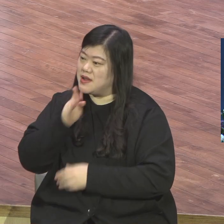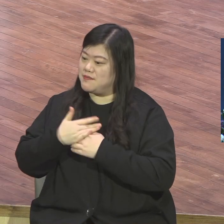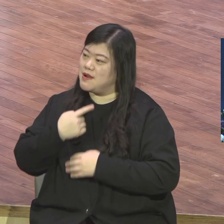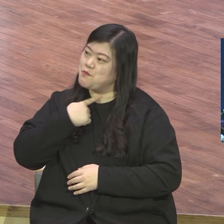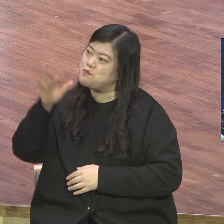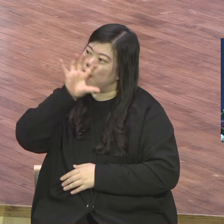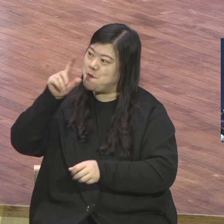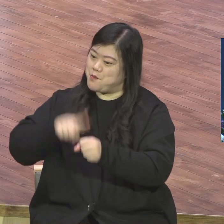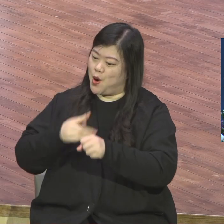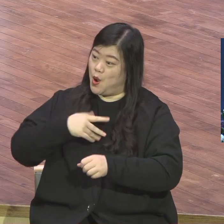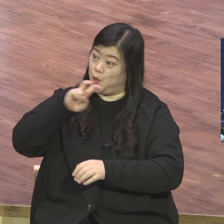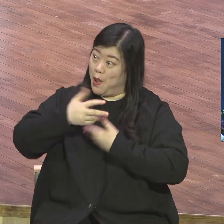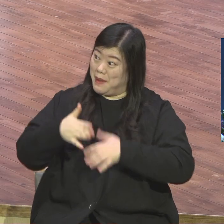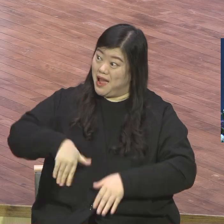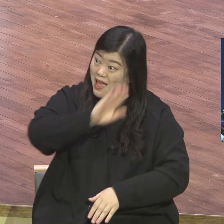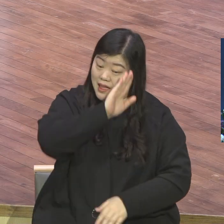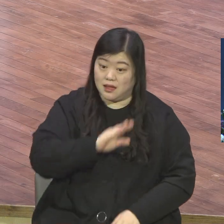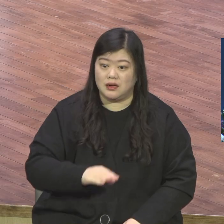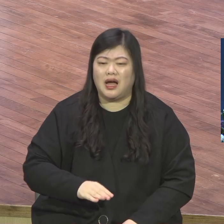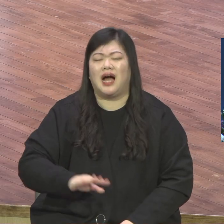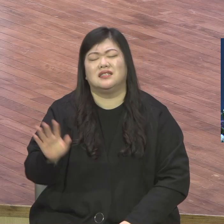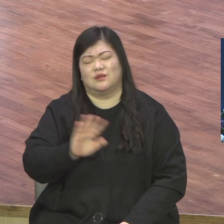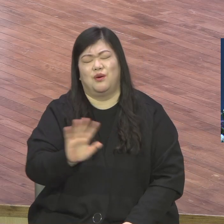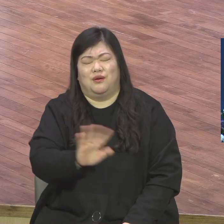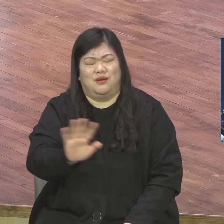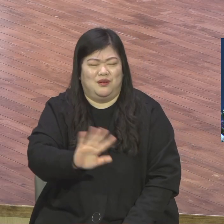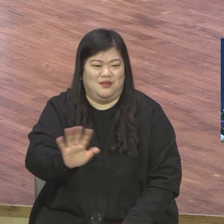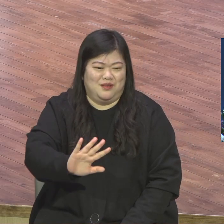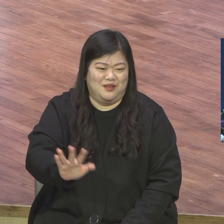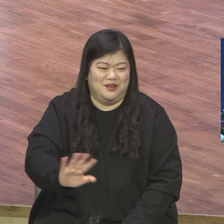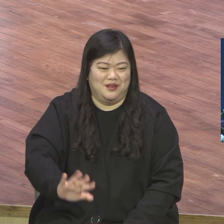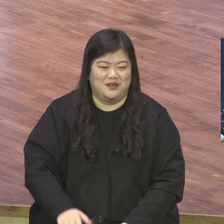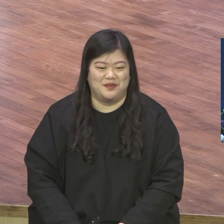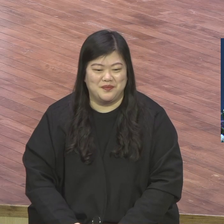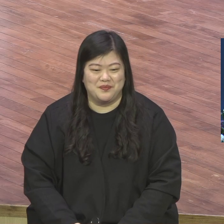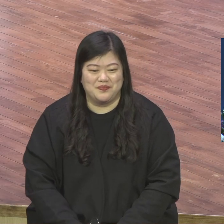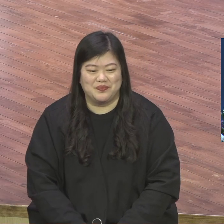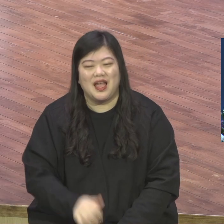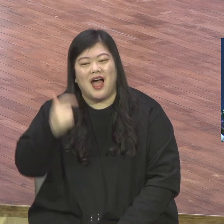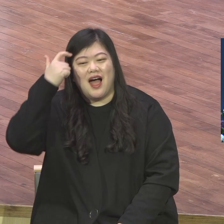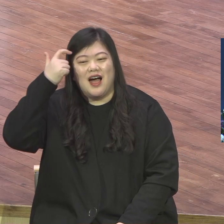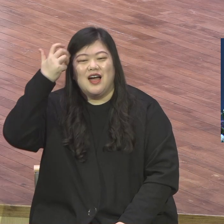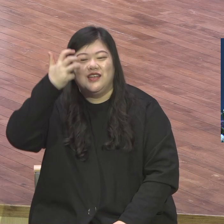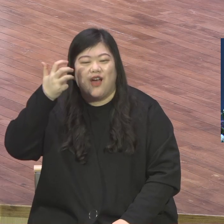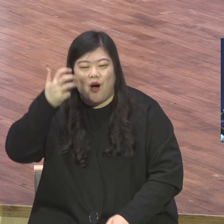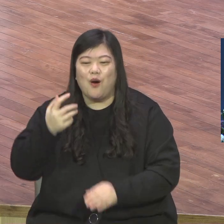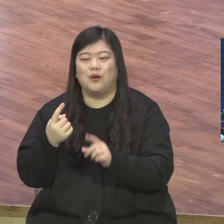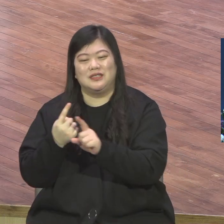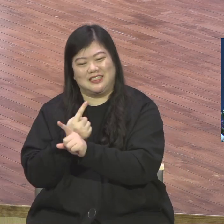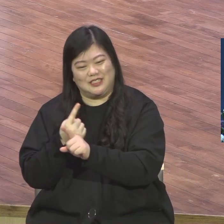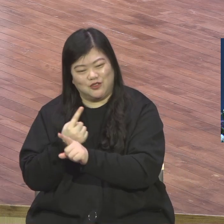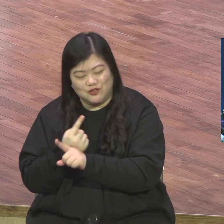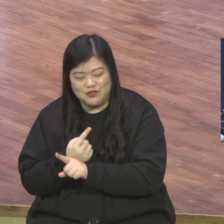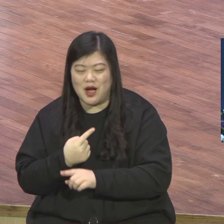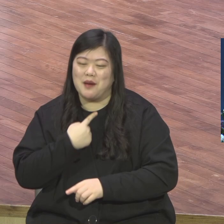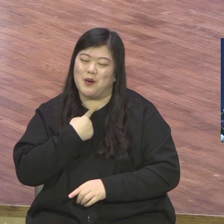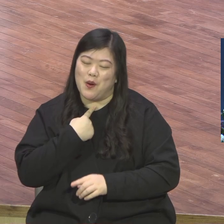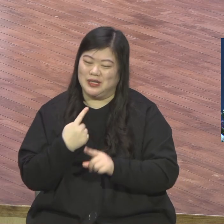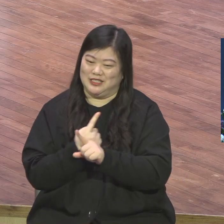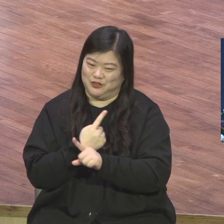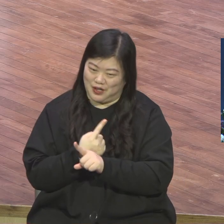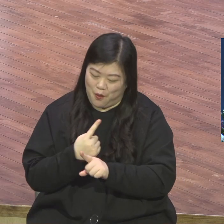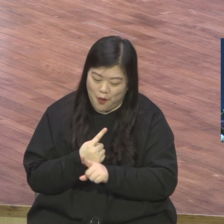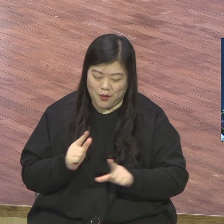찬양을 평소 때 이렇게 부르면요 영혼도 치유되고 마음도 치유되고 목소리도 치유되고